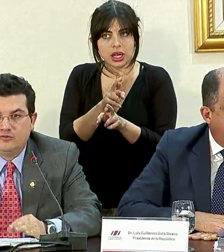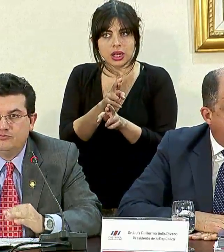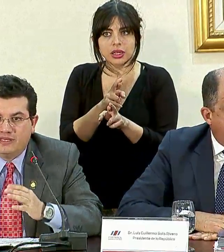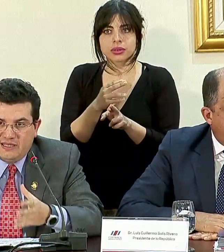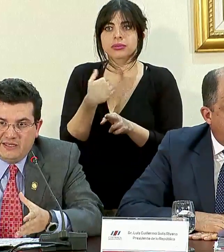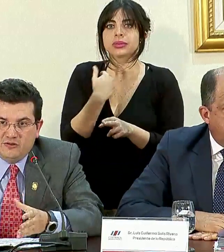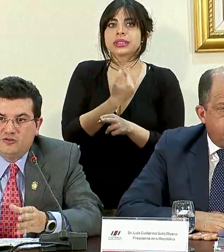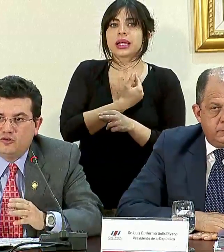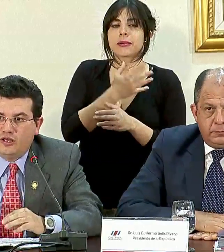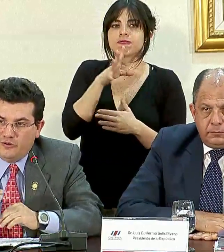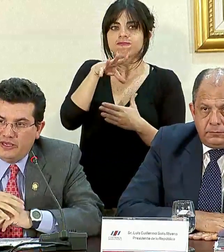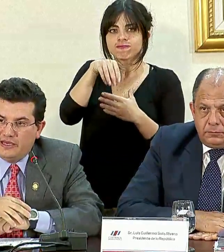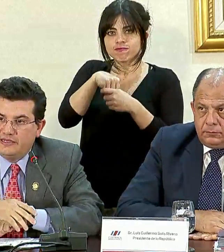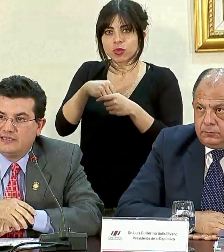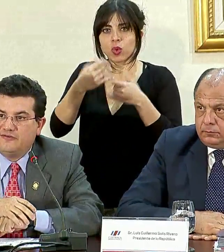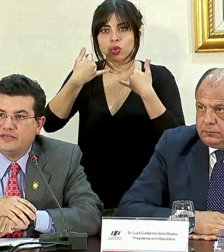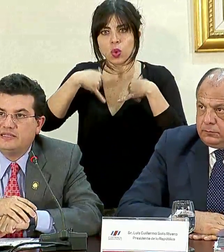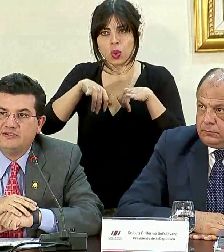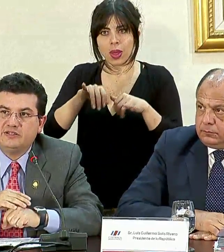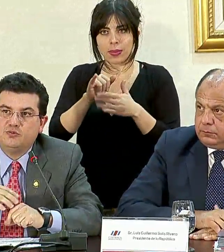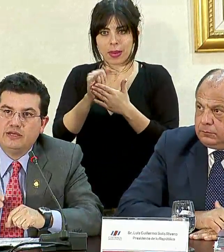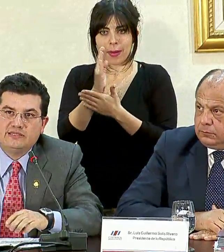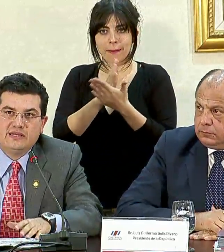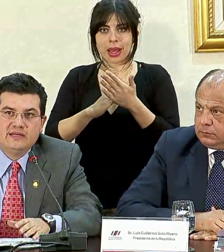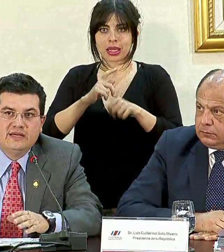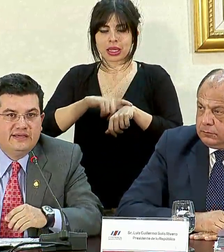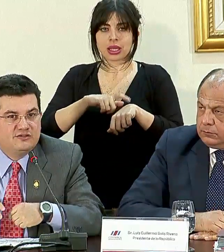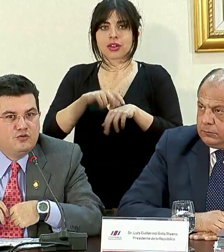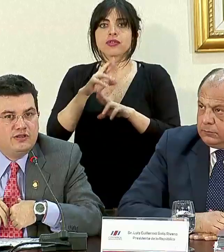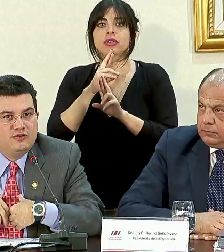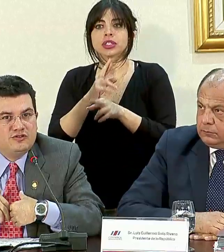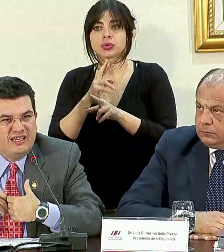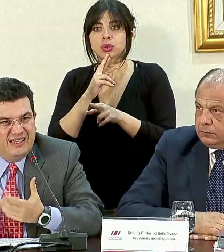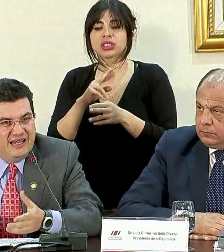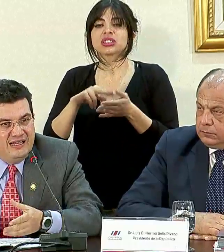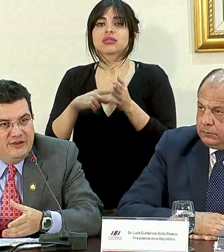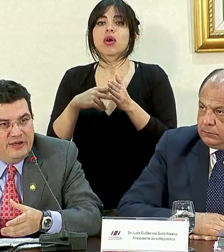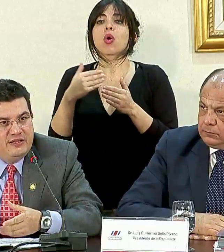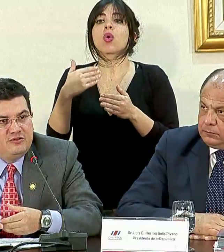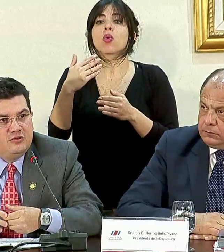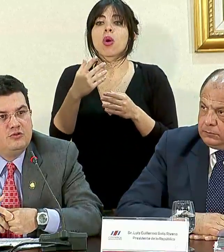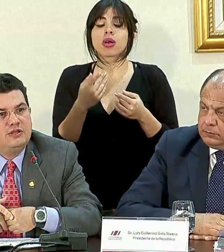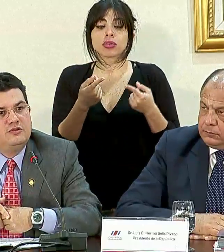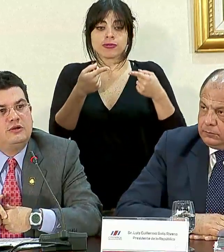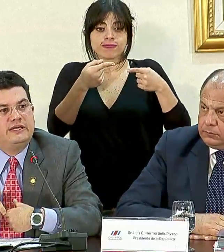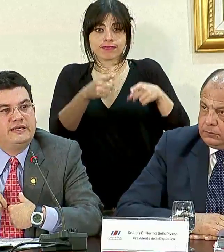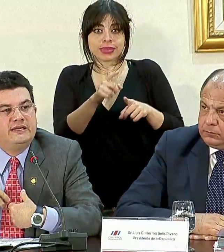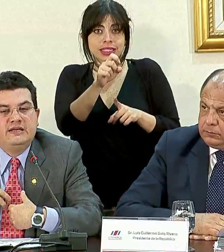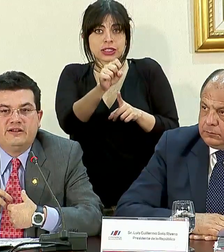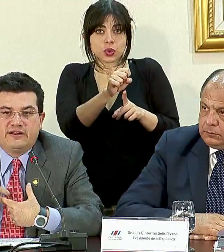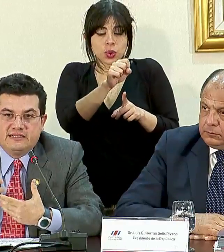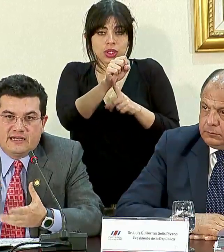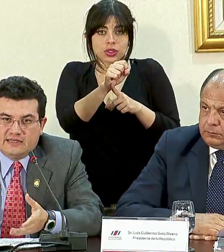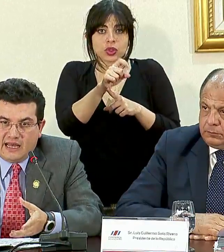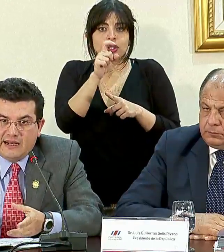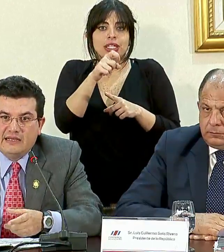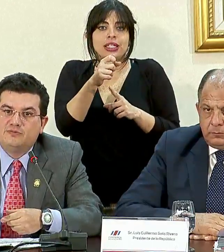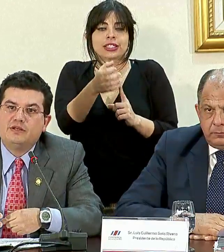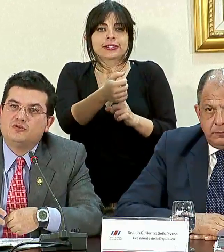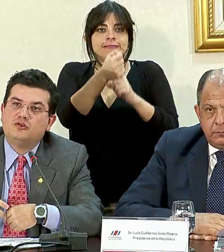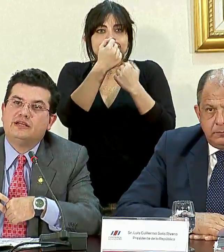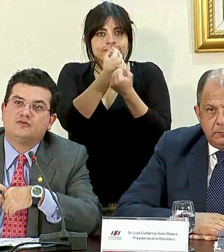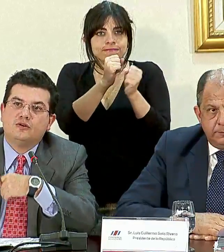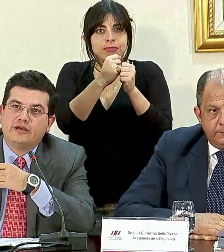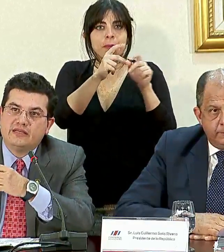Estamos metidos todavía en esta fase de respuesta. Es cuando se da el evento, cuando hay que rescatar a